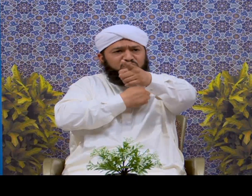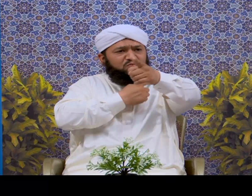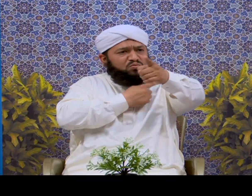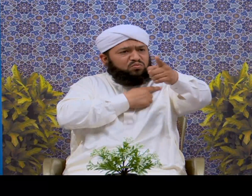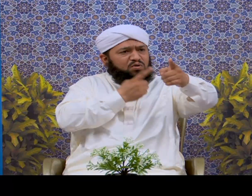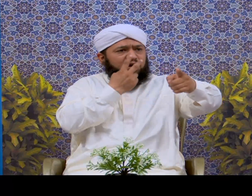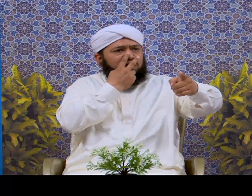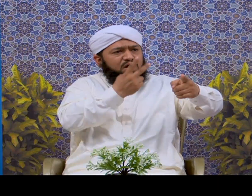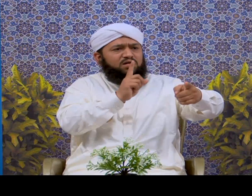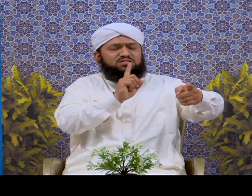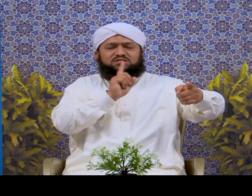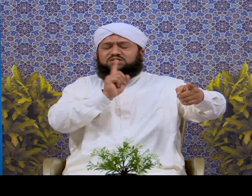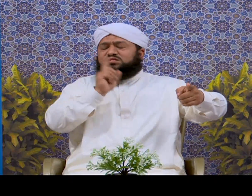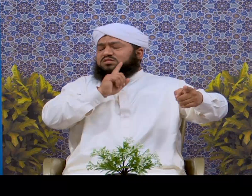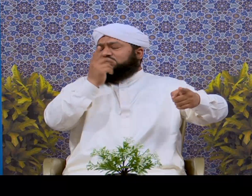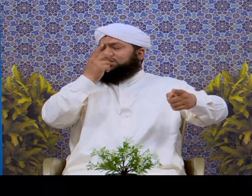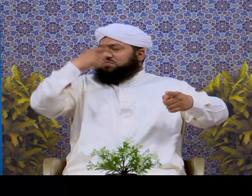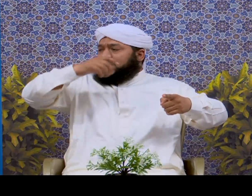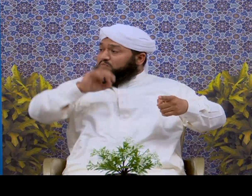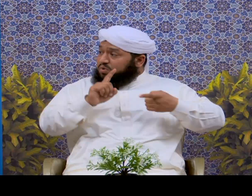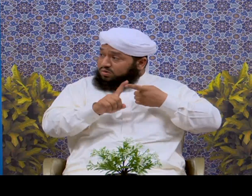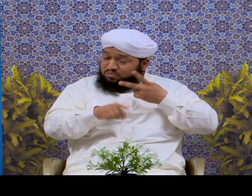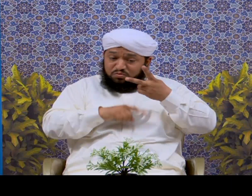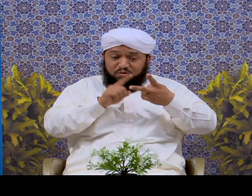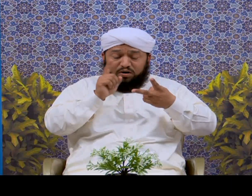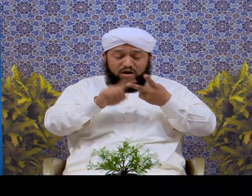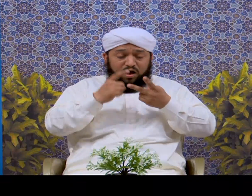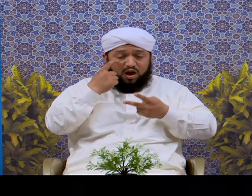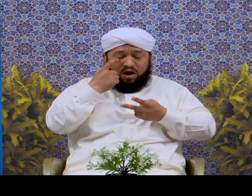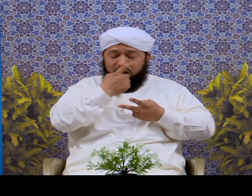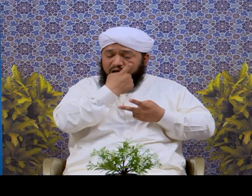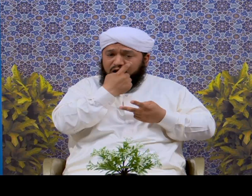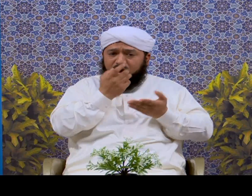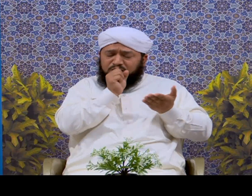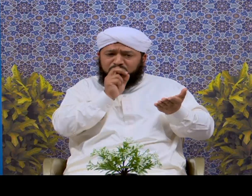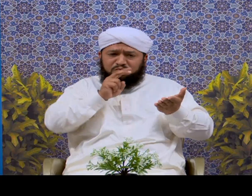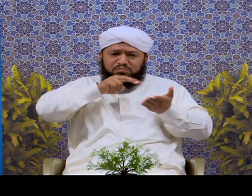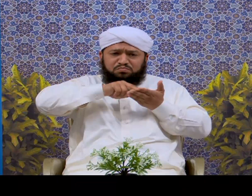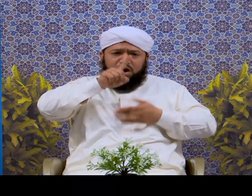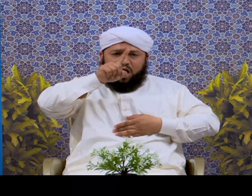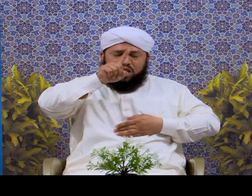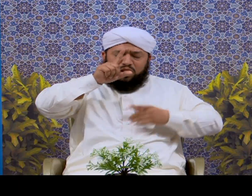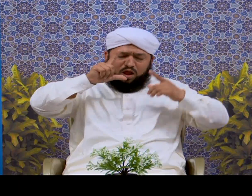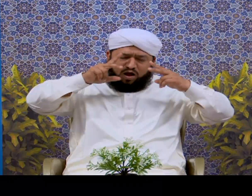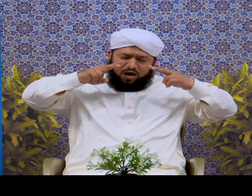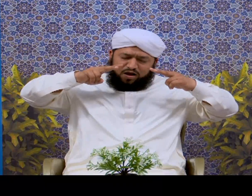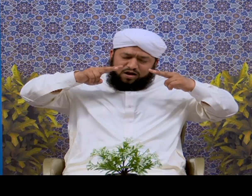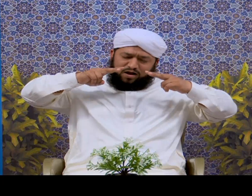نے منع کیا ہے، اور دوسری وجہ یہ ہے کہ جو آنکھیں روز قیامت اللہ پاک کا جلوہ دیکھنا چاہتی ہیں، میں